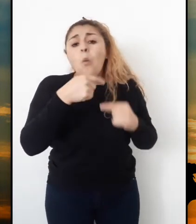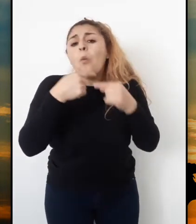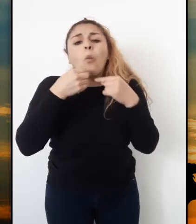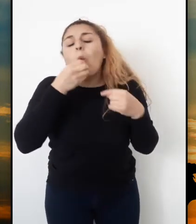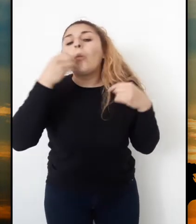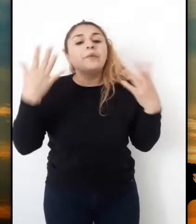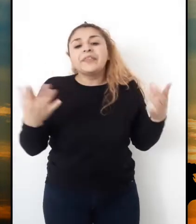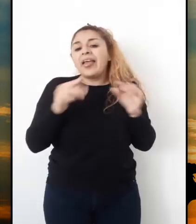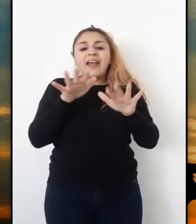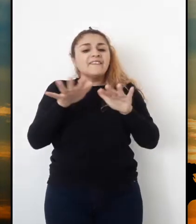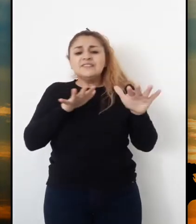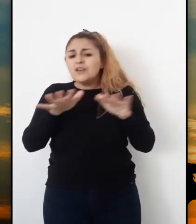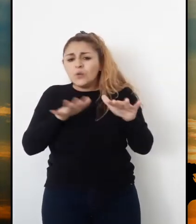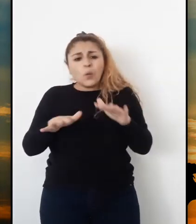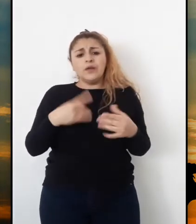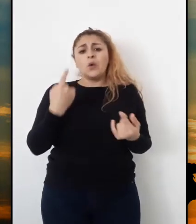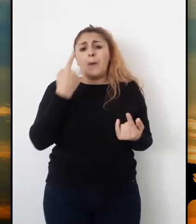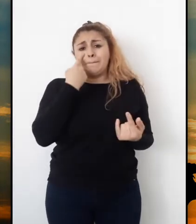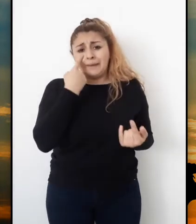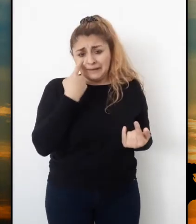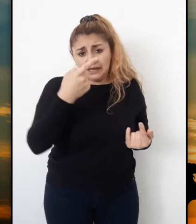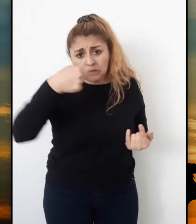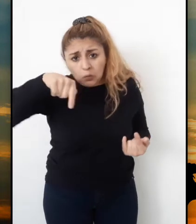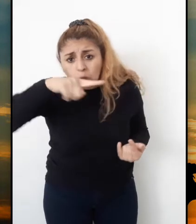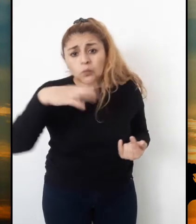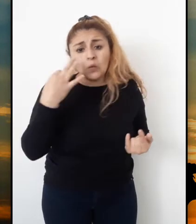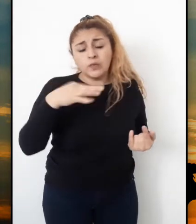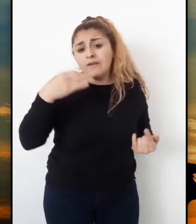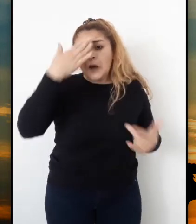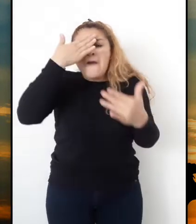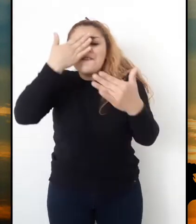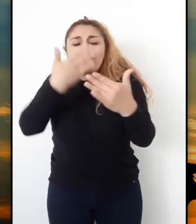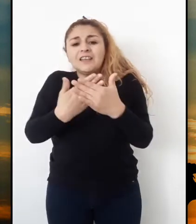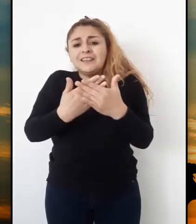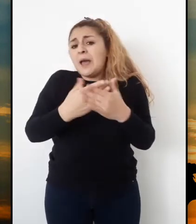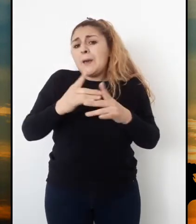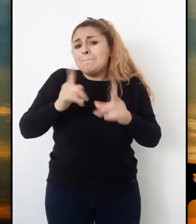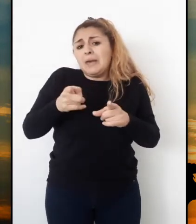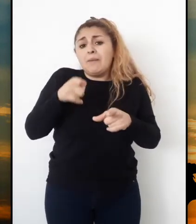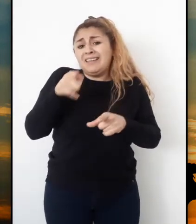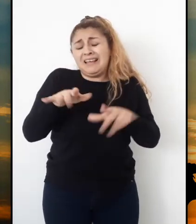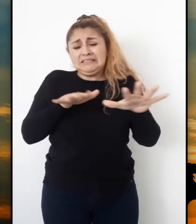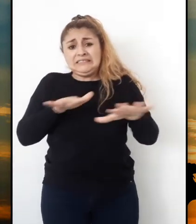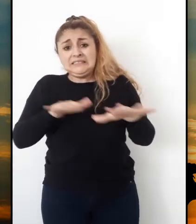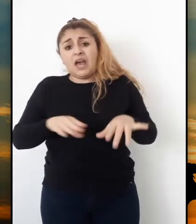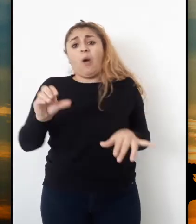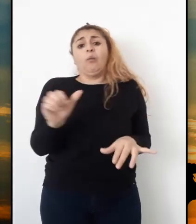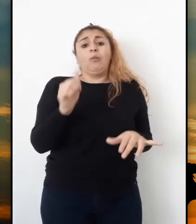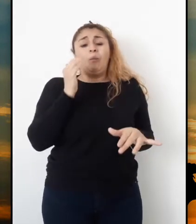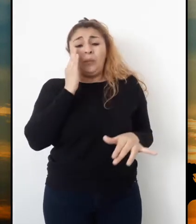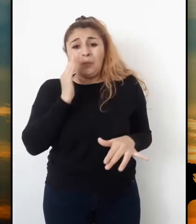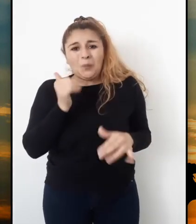que podamos vivir. Soient bonnes ou mauvaises. Sean buenas o malas. Selon notre conception humaine des